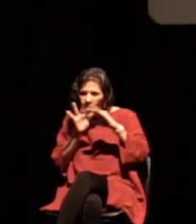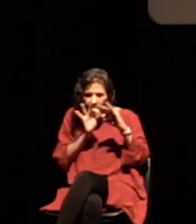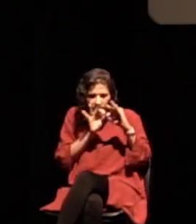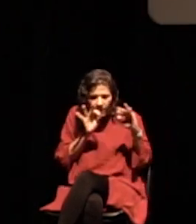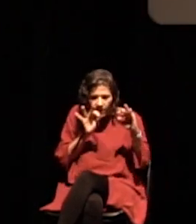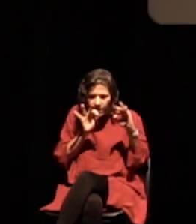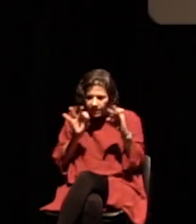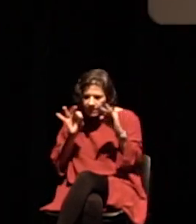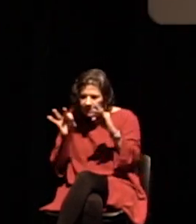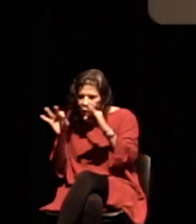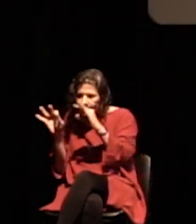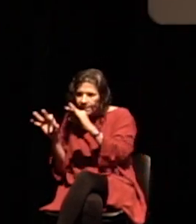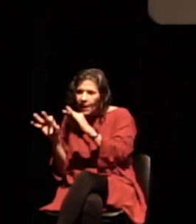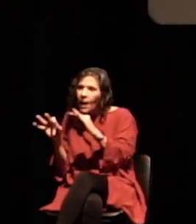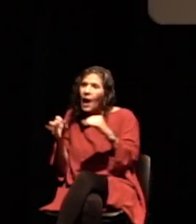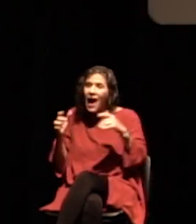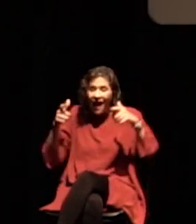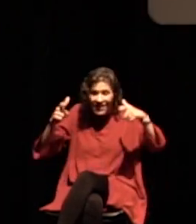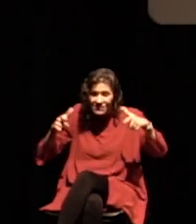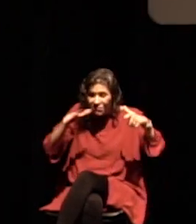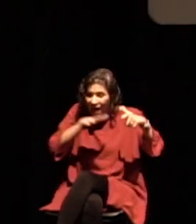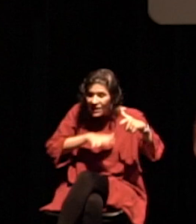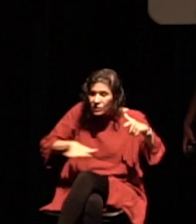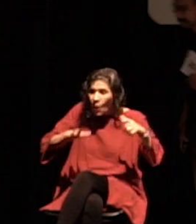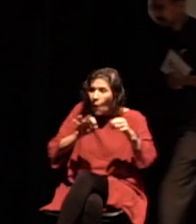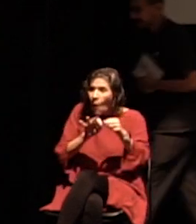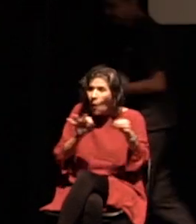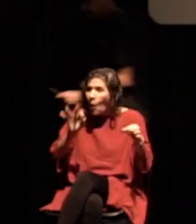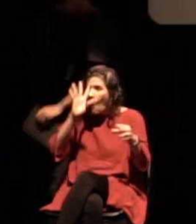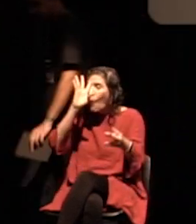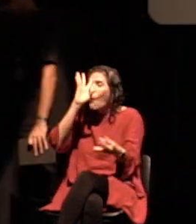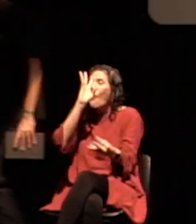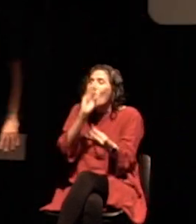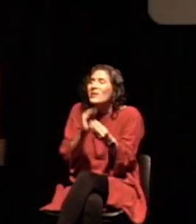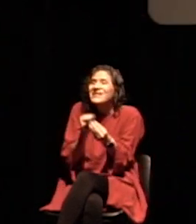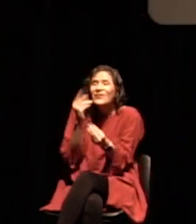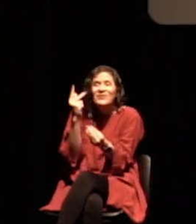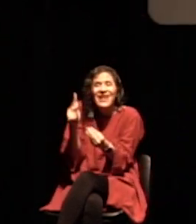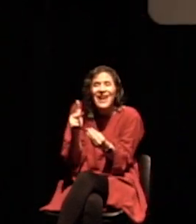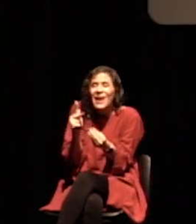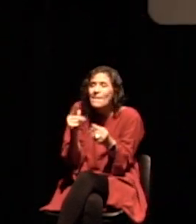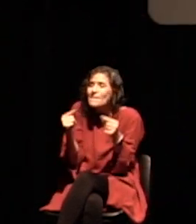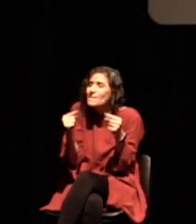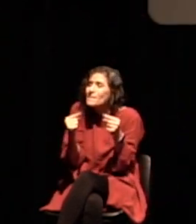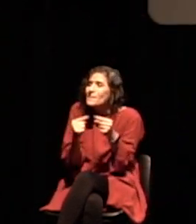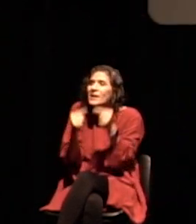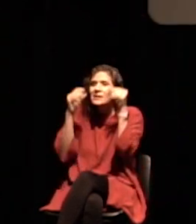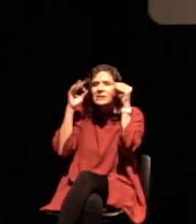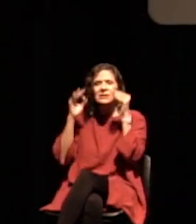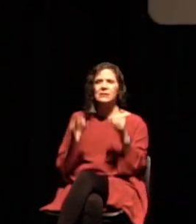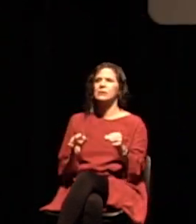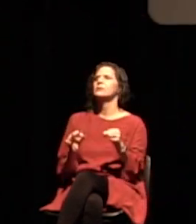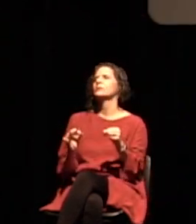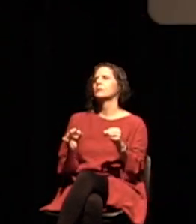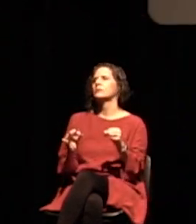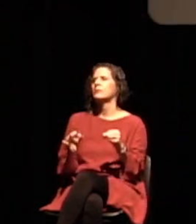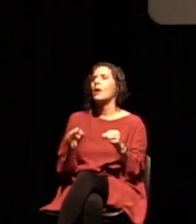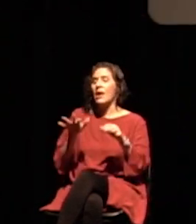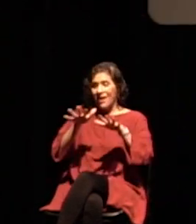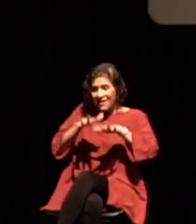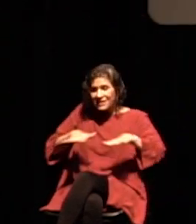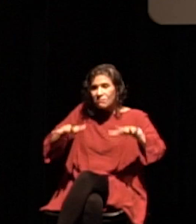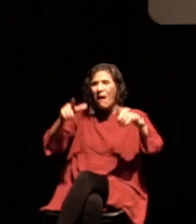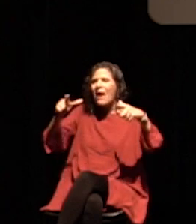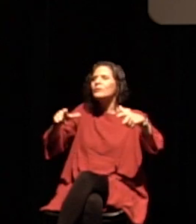a compreensão do espaço que há no trabalho da Iole, e é sempre uma compreensão do espaço, não o espaço como